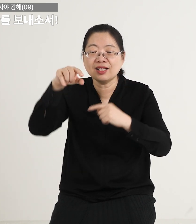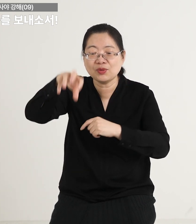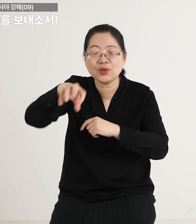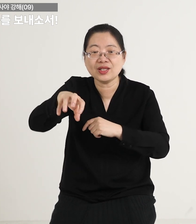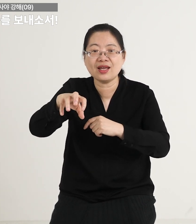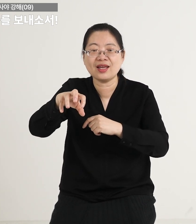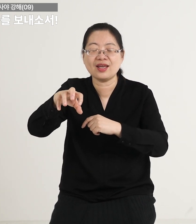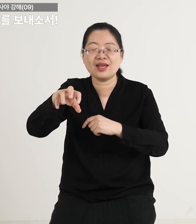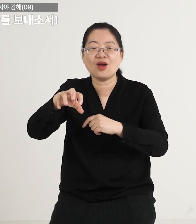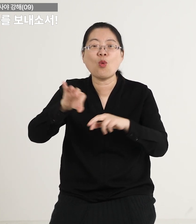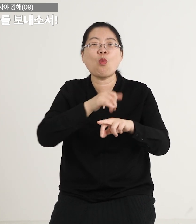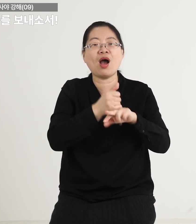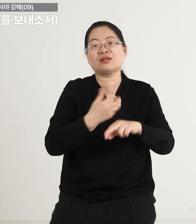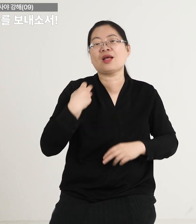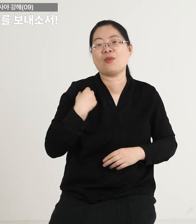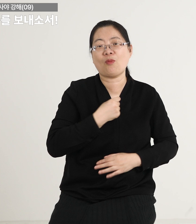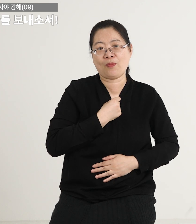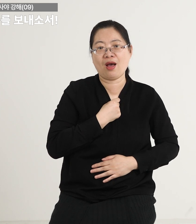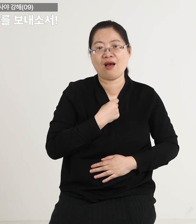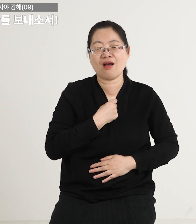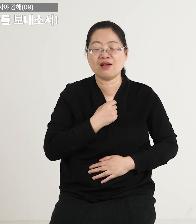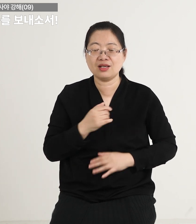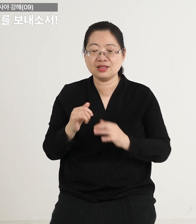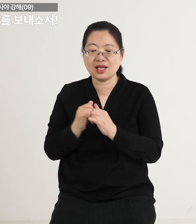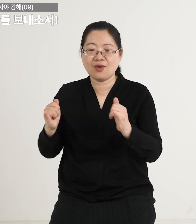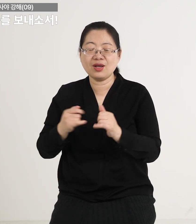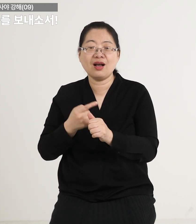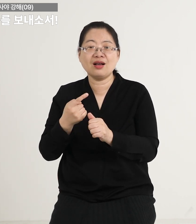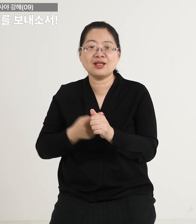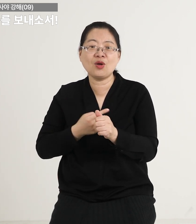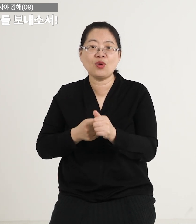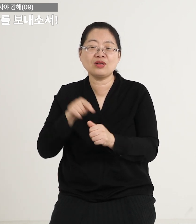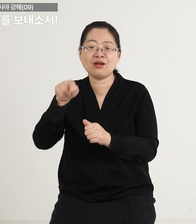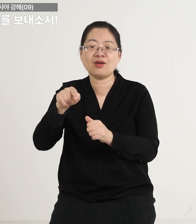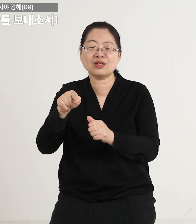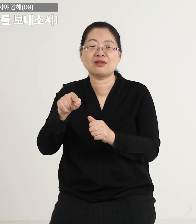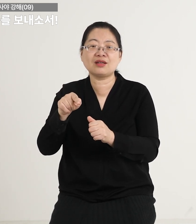한지라. 그러니까 사람이 자기도 모르게 이렇게 돼요.